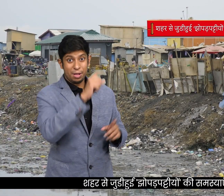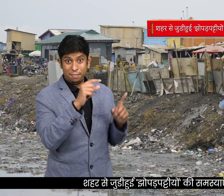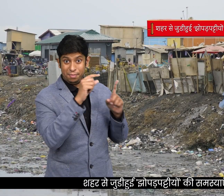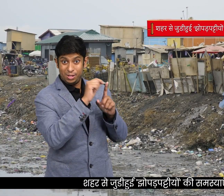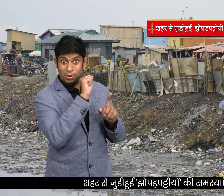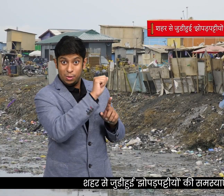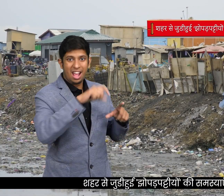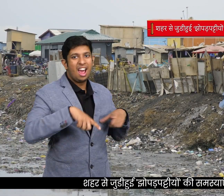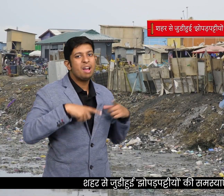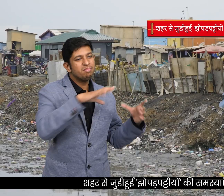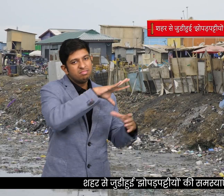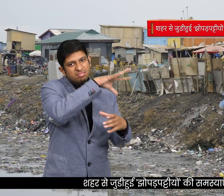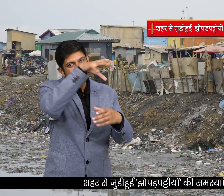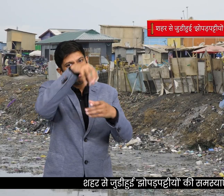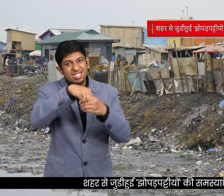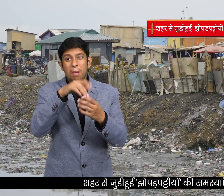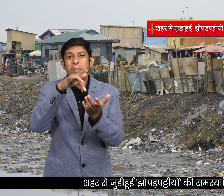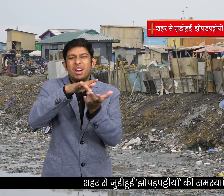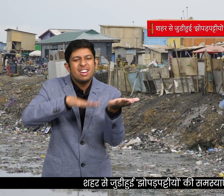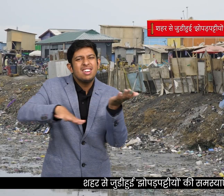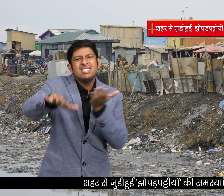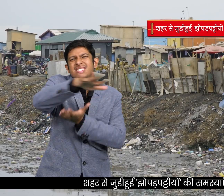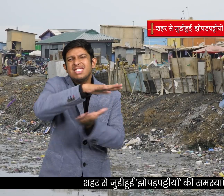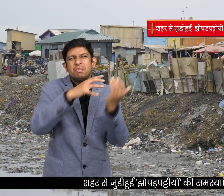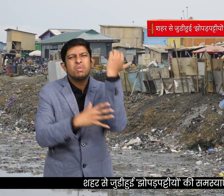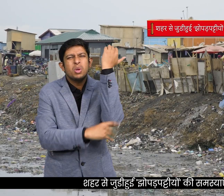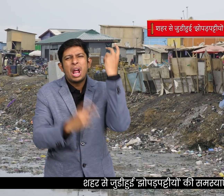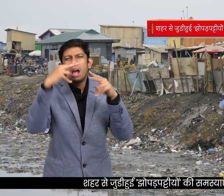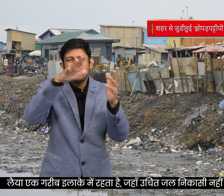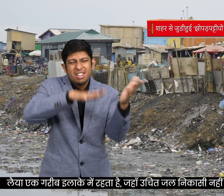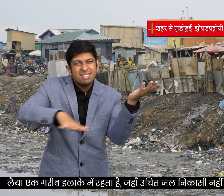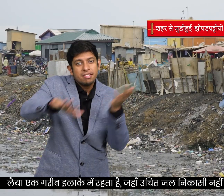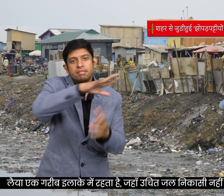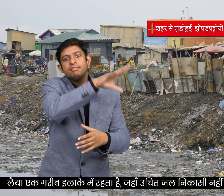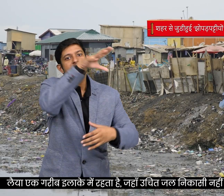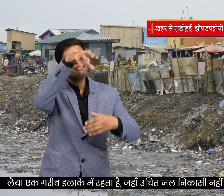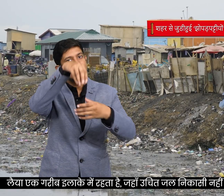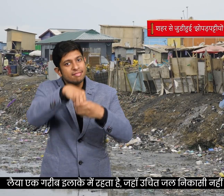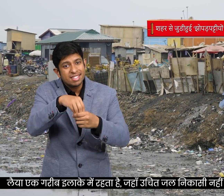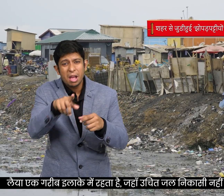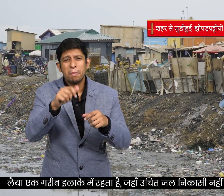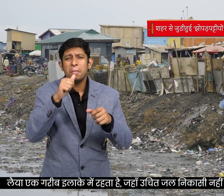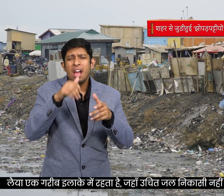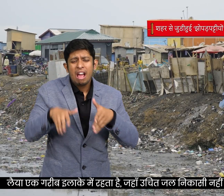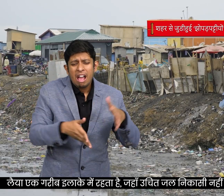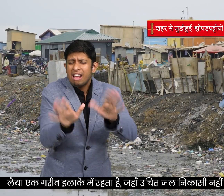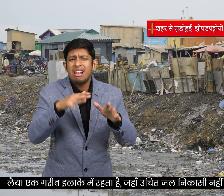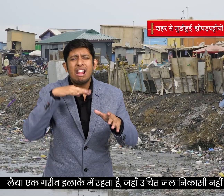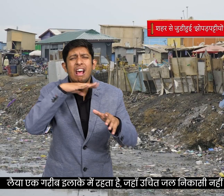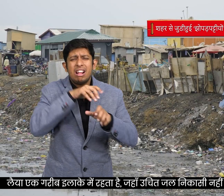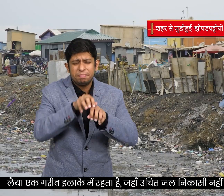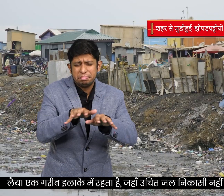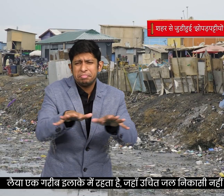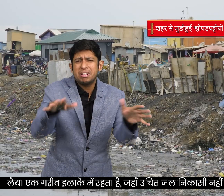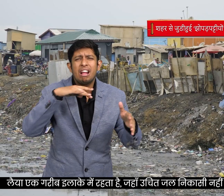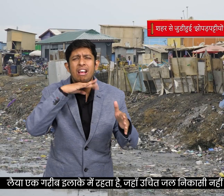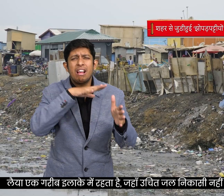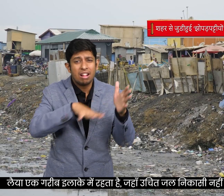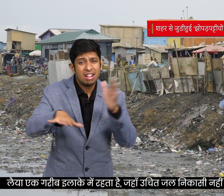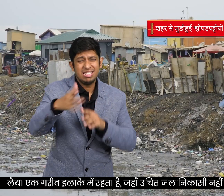शहर से जुड़ी हुई झोपड़पट्टियों की समस्याएं। पुलैया एक गरीब इलाके में रहता